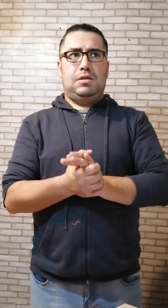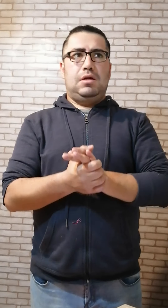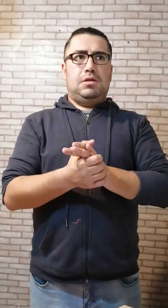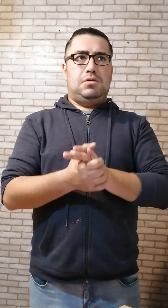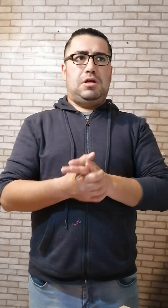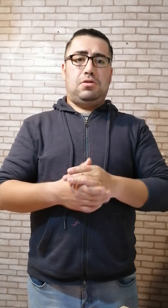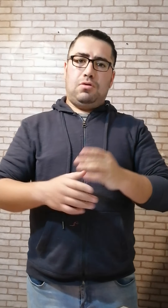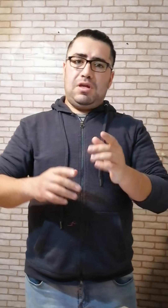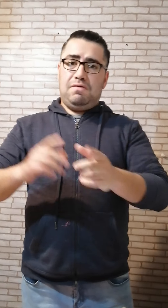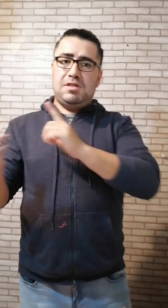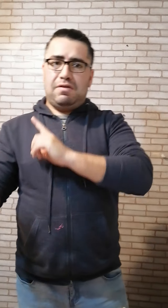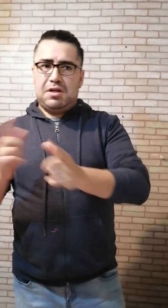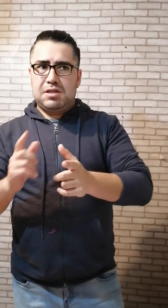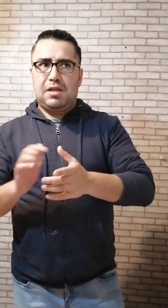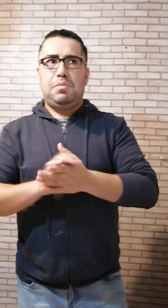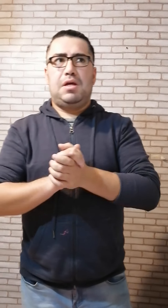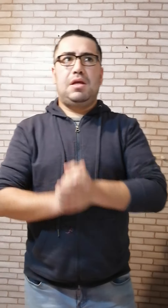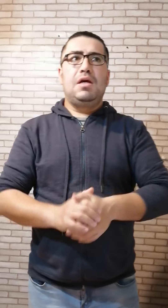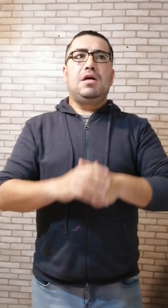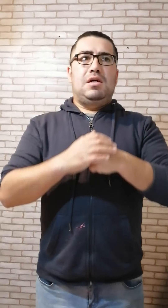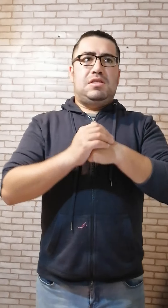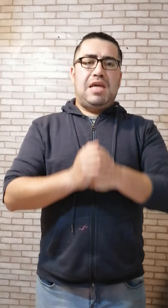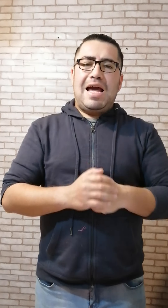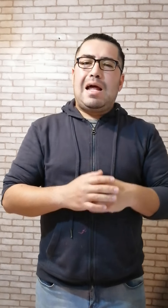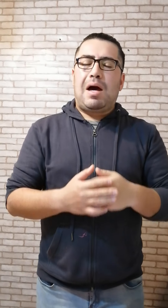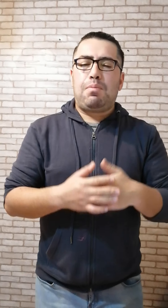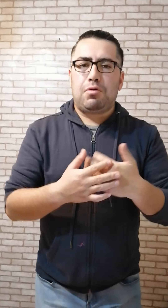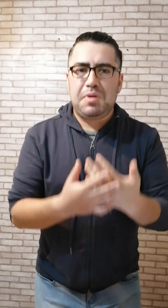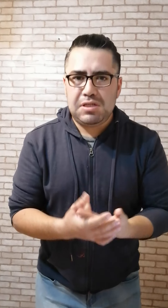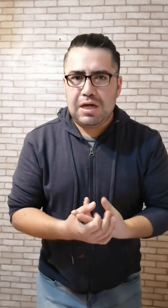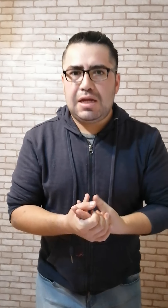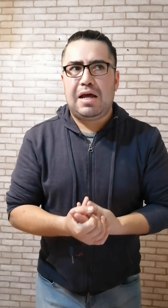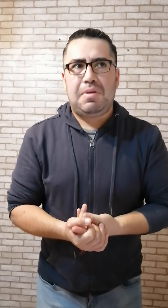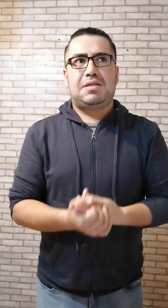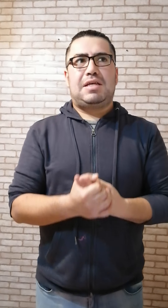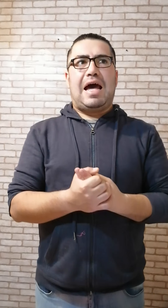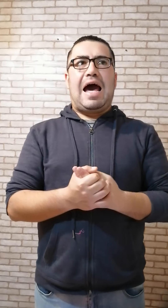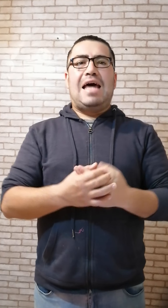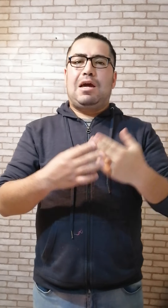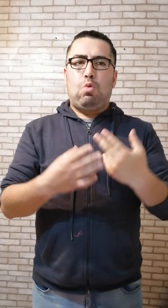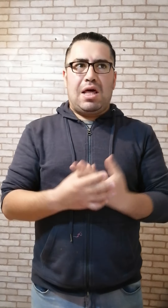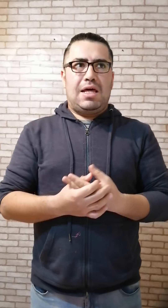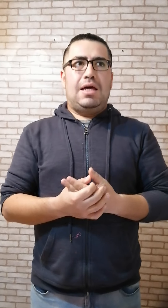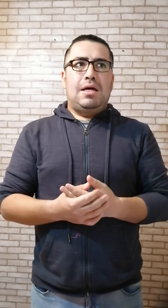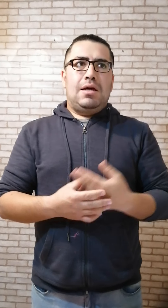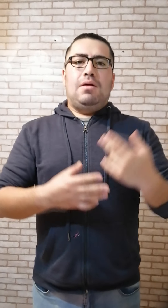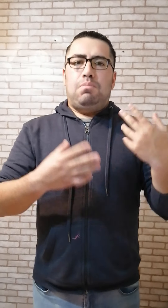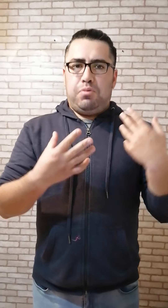ciento y viceversa también sea la más propicia y la más adecuada posible